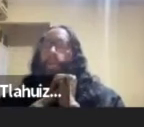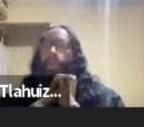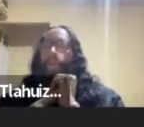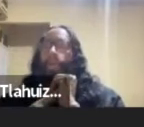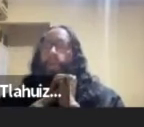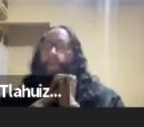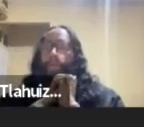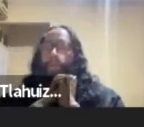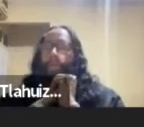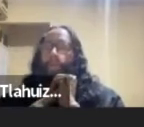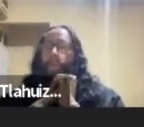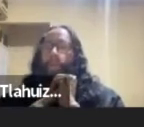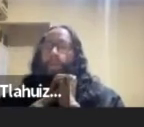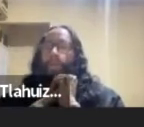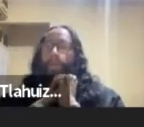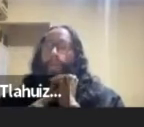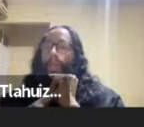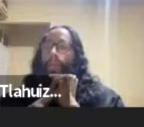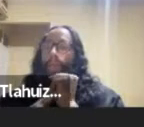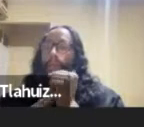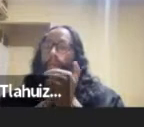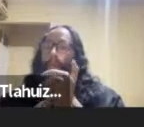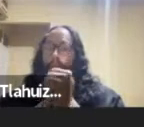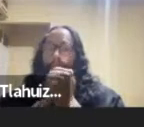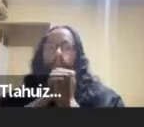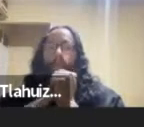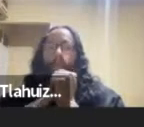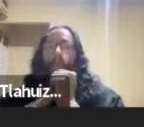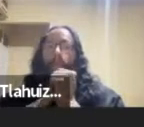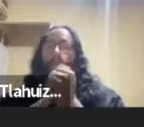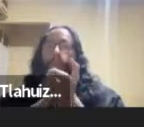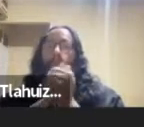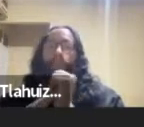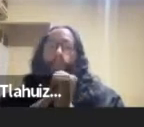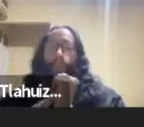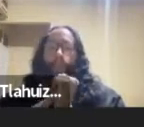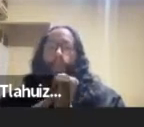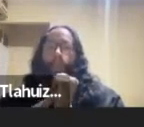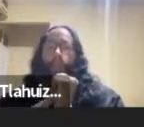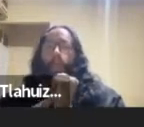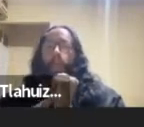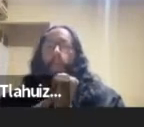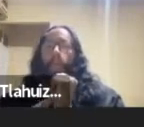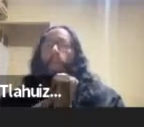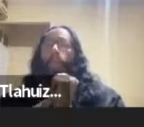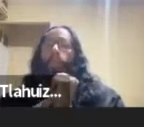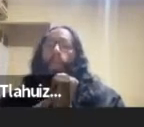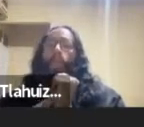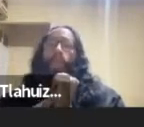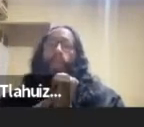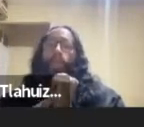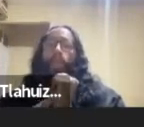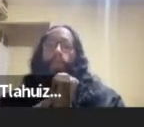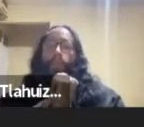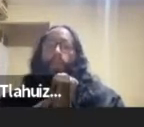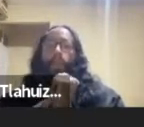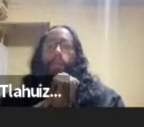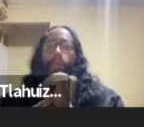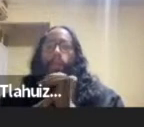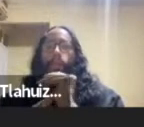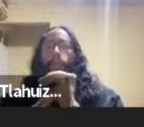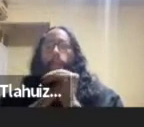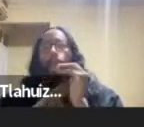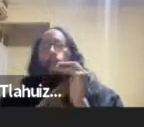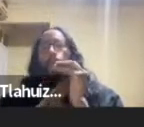la armonía juntas? Pues esa belleza, ¿no? Este es un cuerpo bello. ¿Y qué diferencias